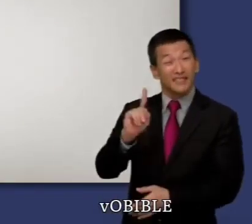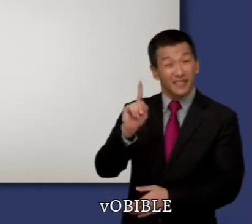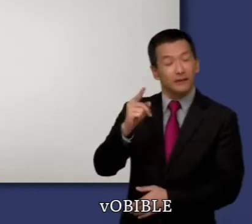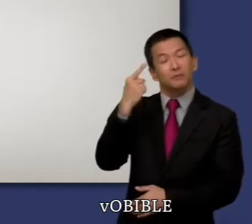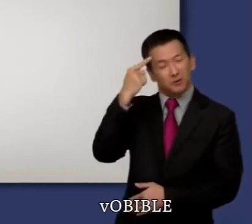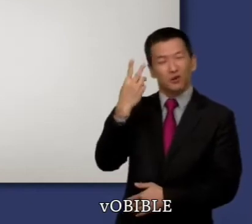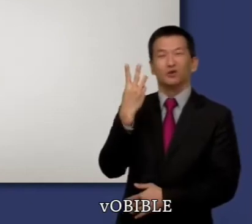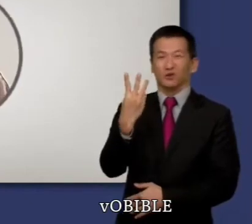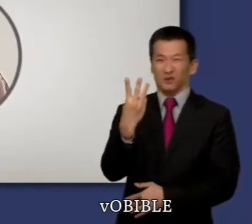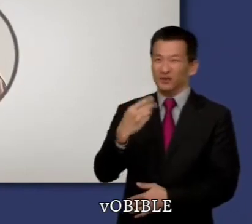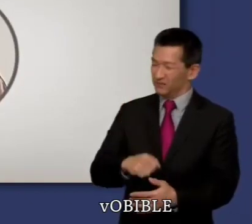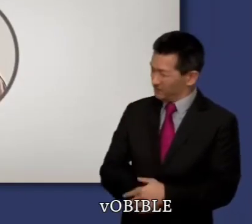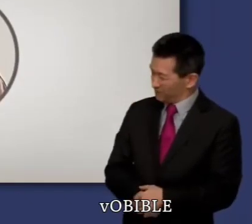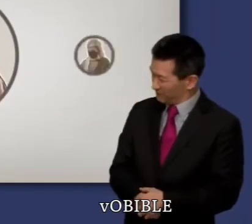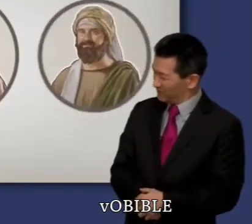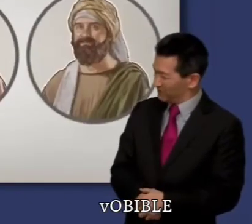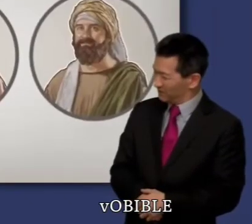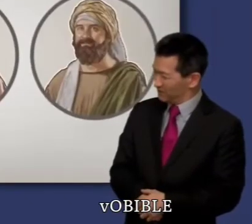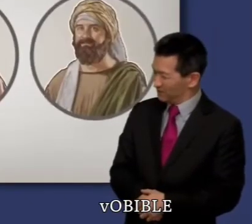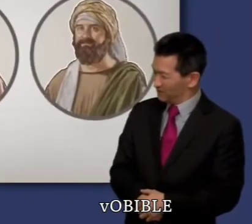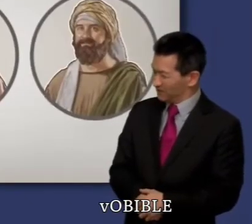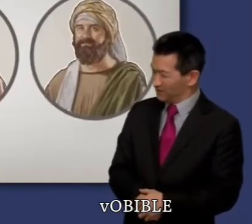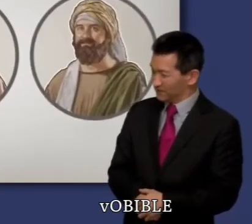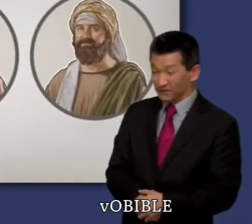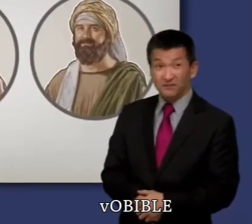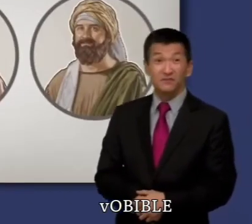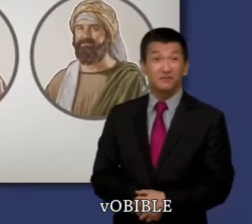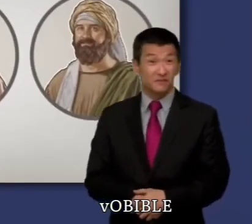qui a mené au roi du royaume de Dieu.